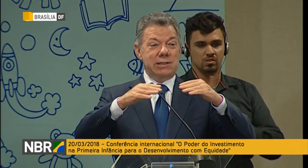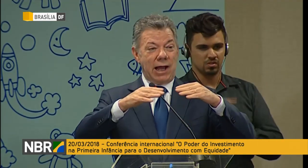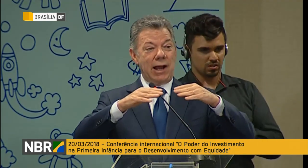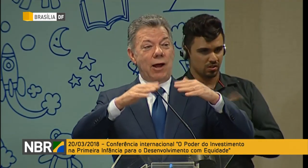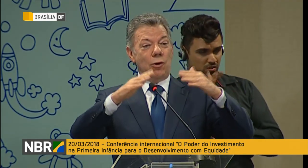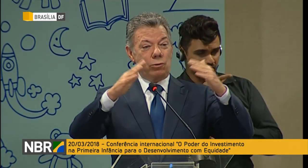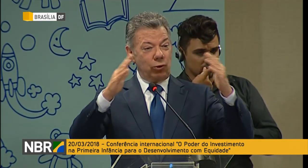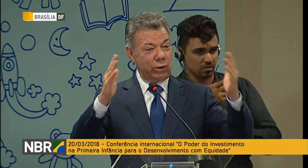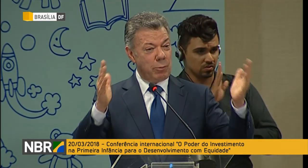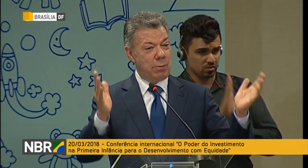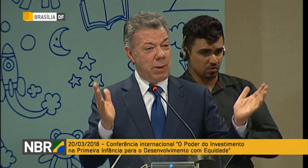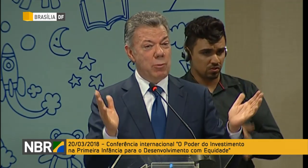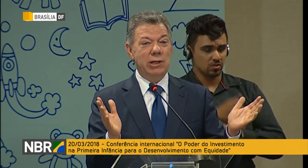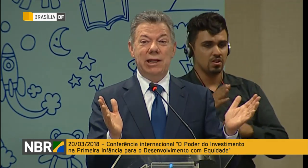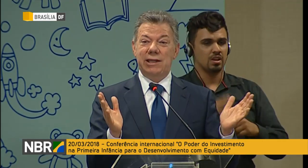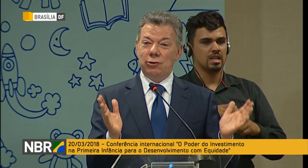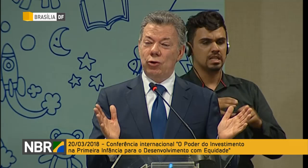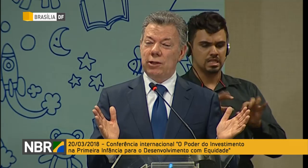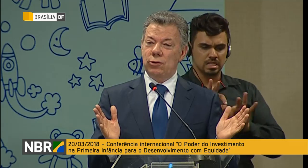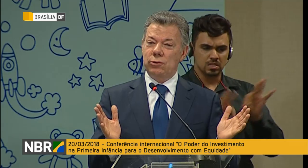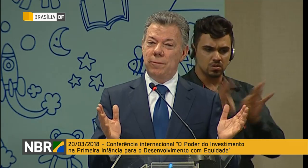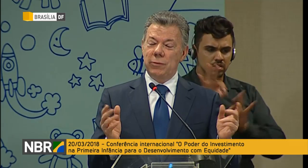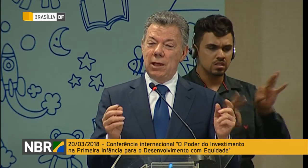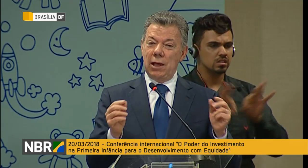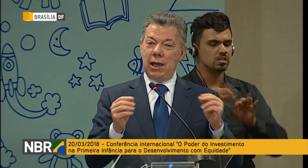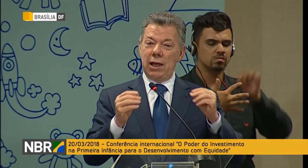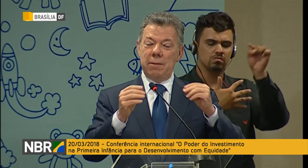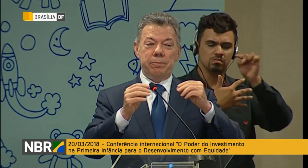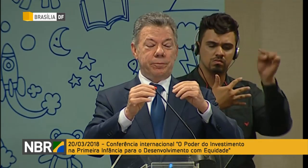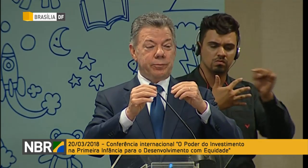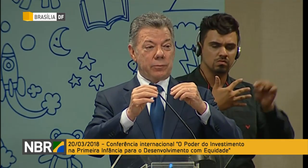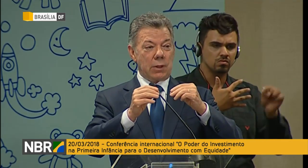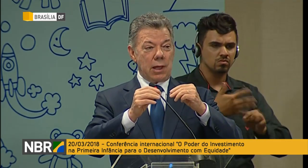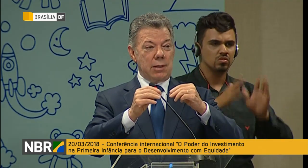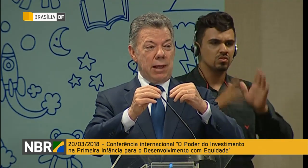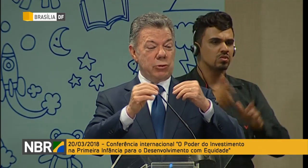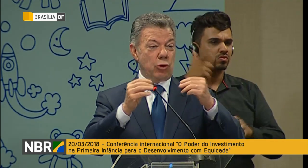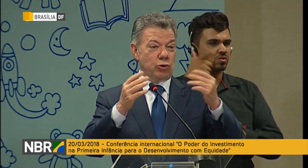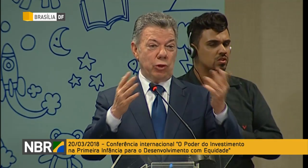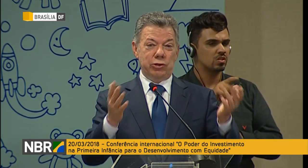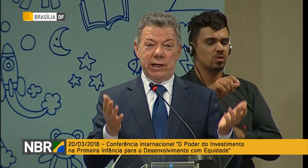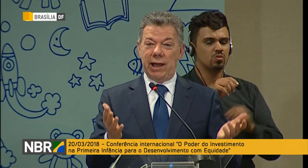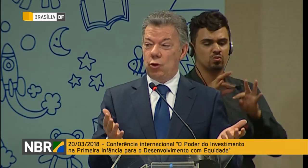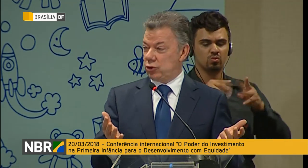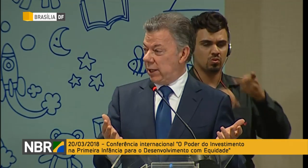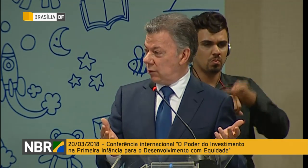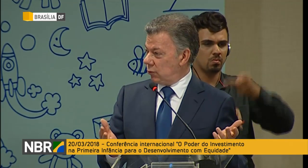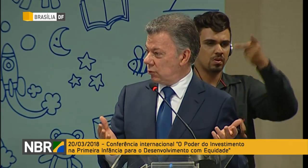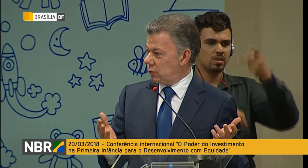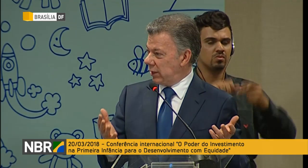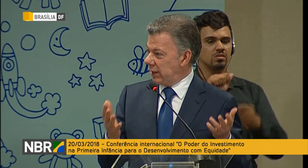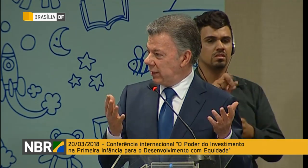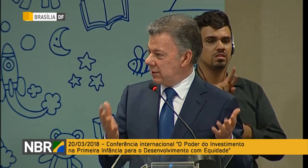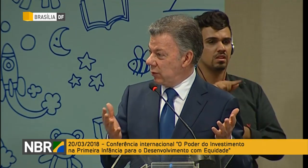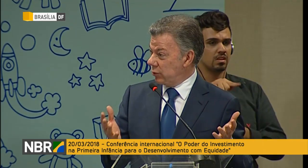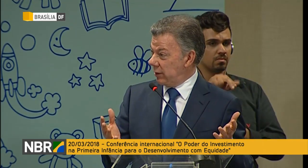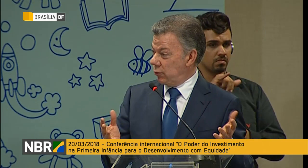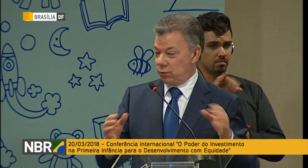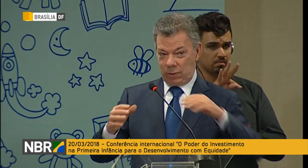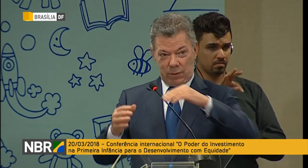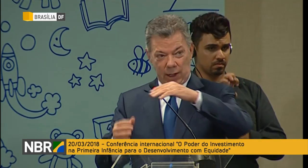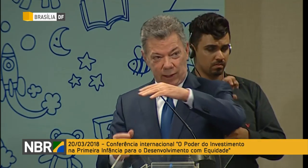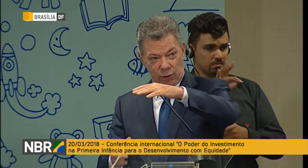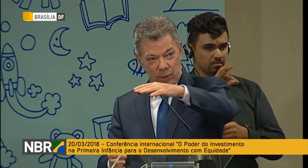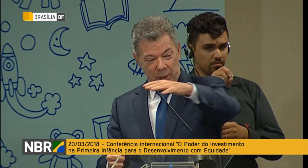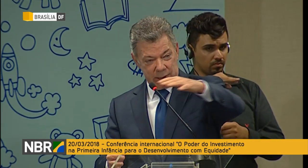são realmente muito bem estruturados, ganhou todos os tipos de prêmios arquitetônicos e nós construímos cerca